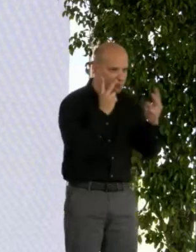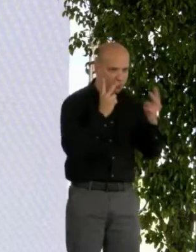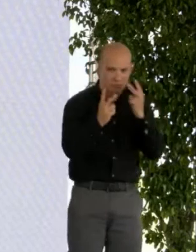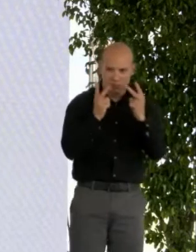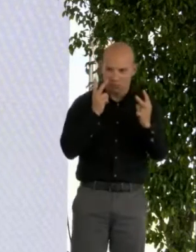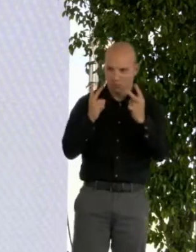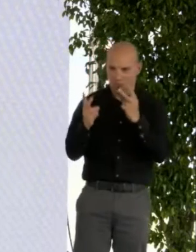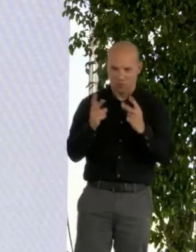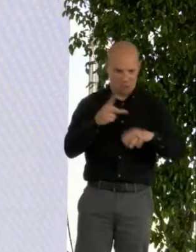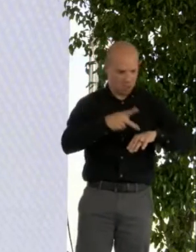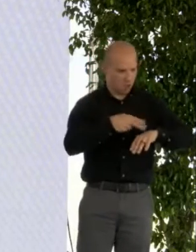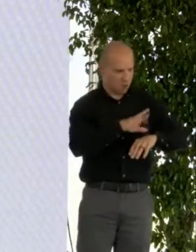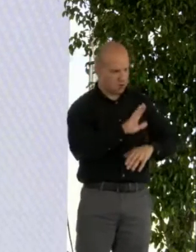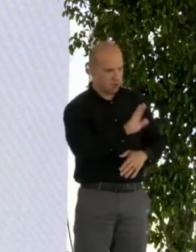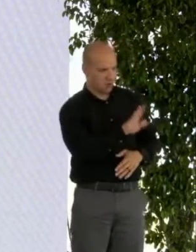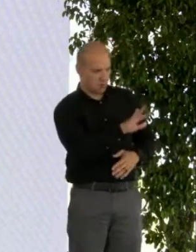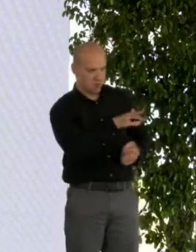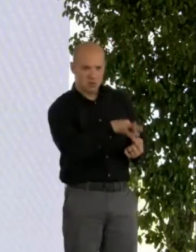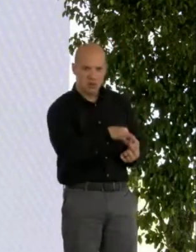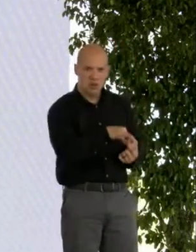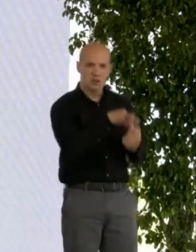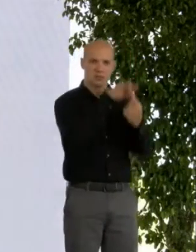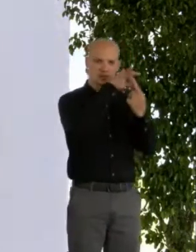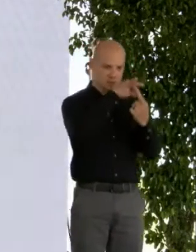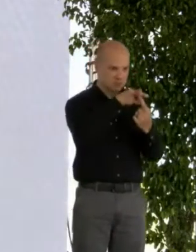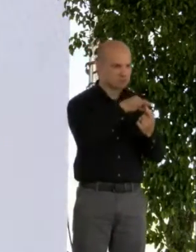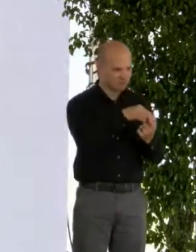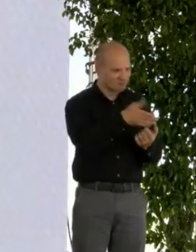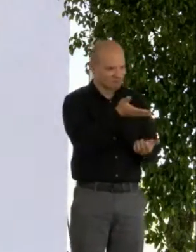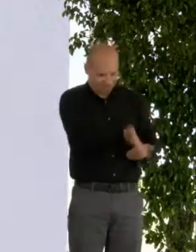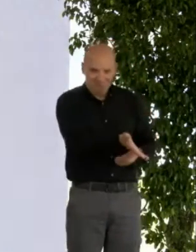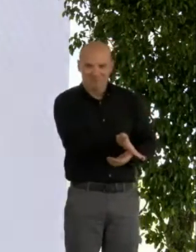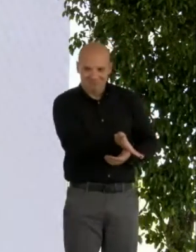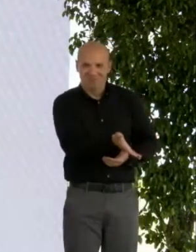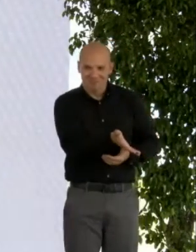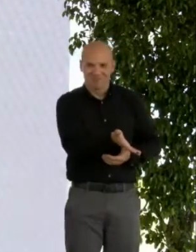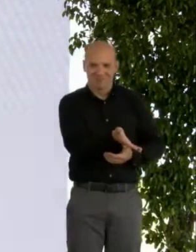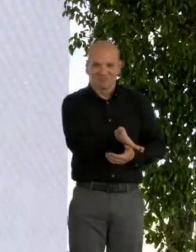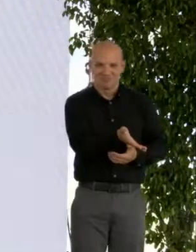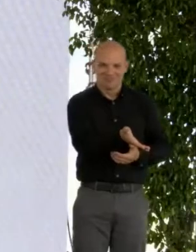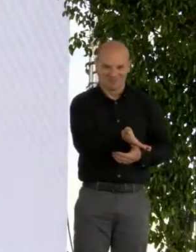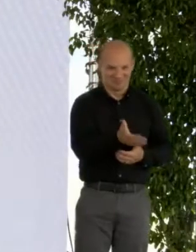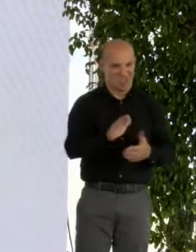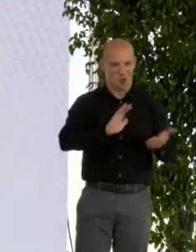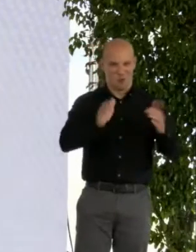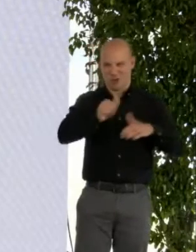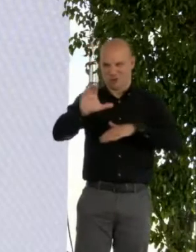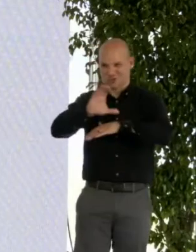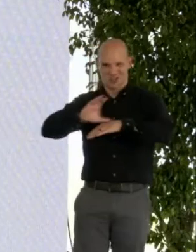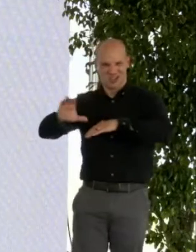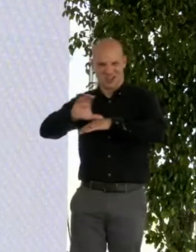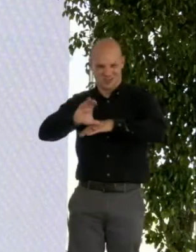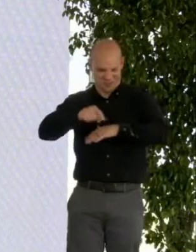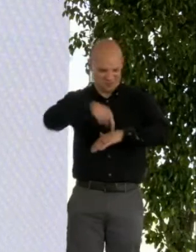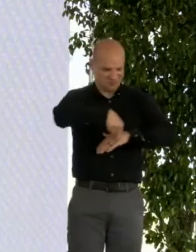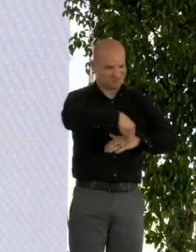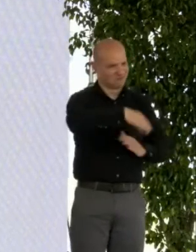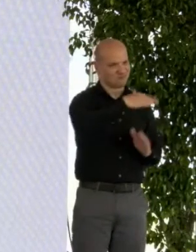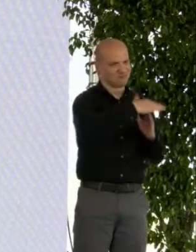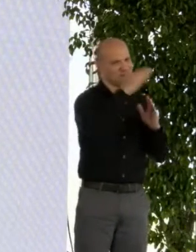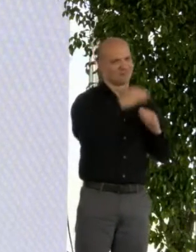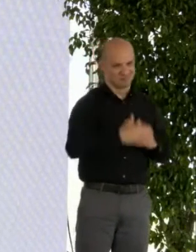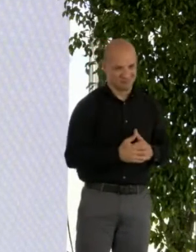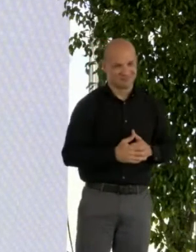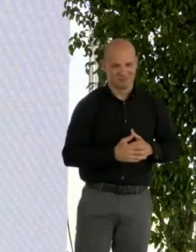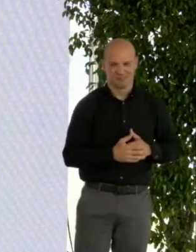diferencian y nos hacen especial y nos van a diferenciar de todos los otros puertos en el Caribe. Nosotros queremos aquí